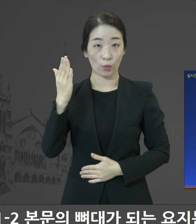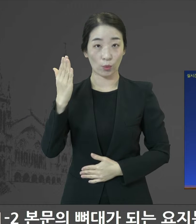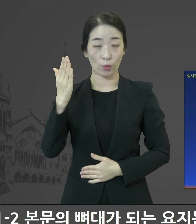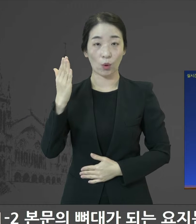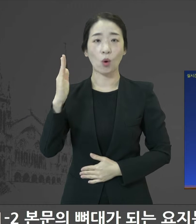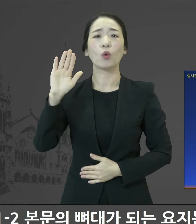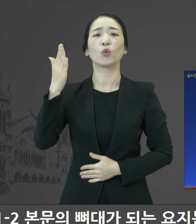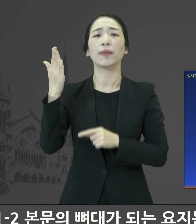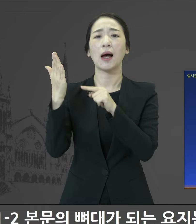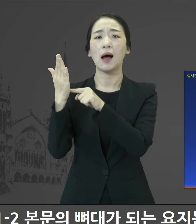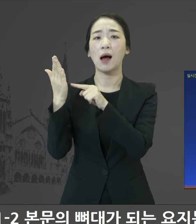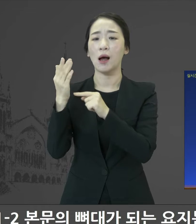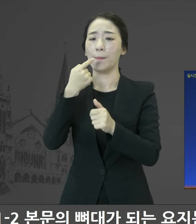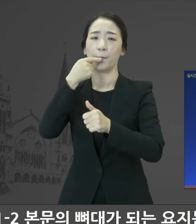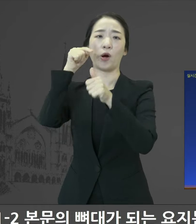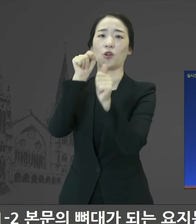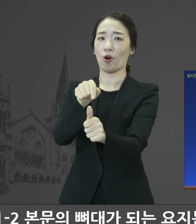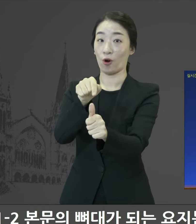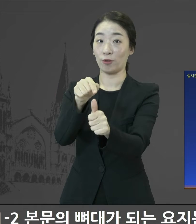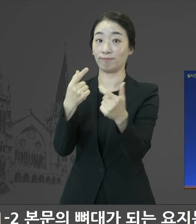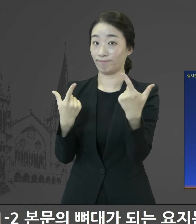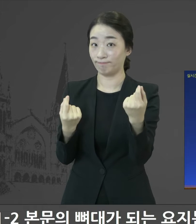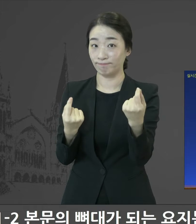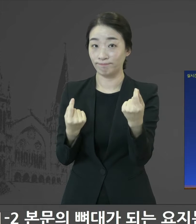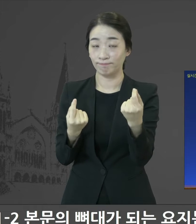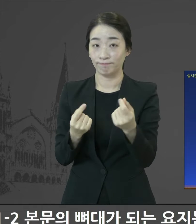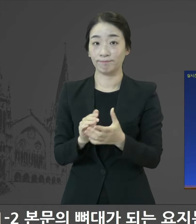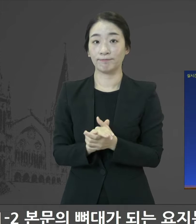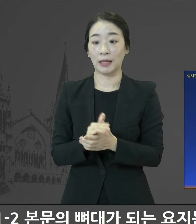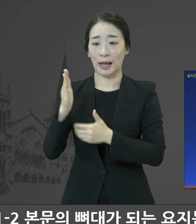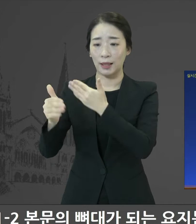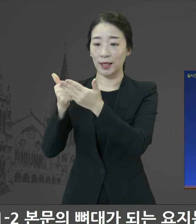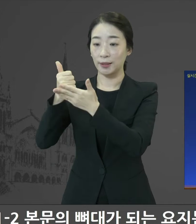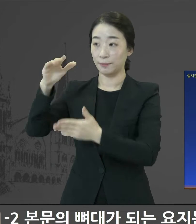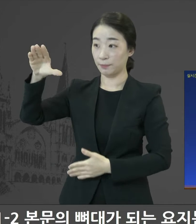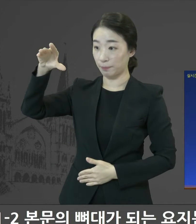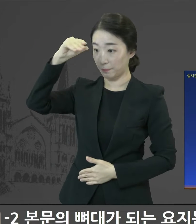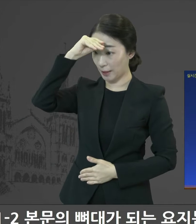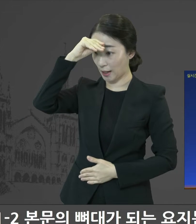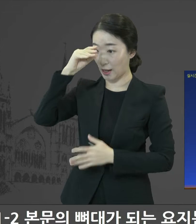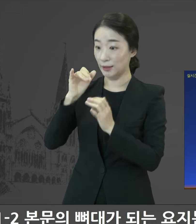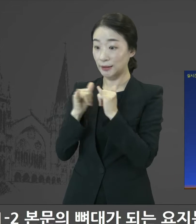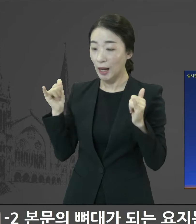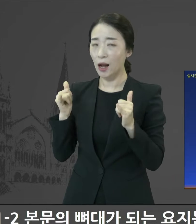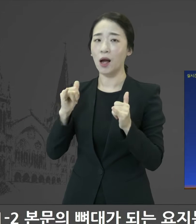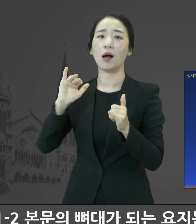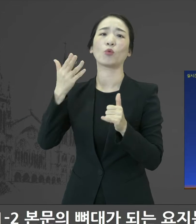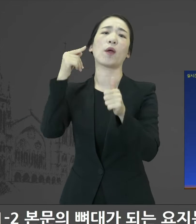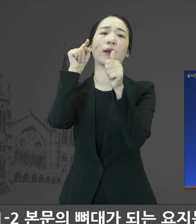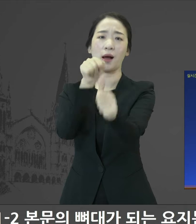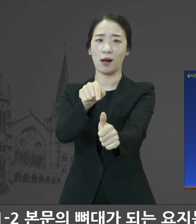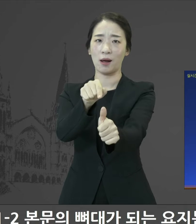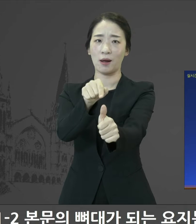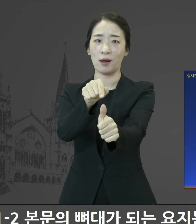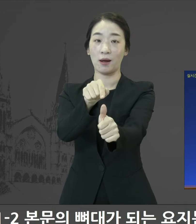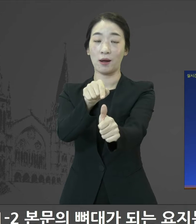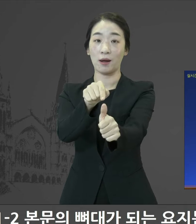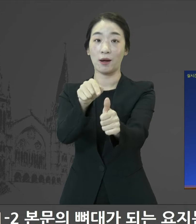되고가 명령입니다. 하나님을 본받는 자가 되라. 2절에는 사랑